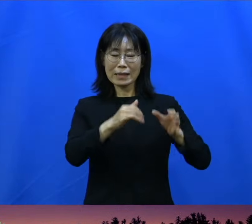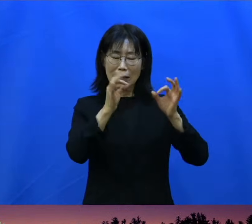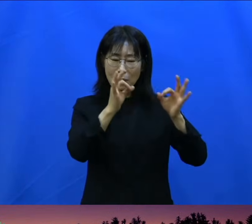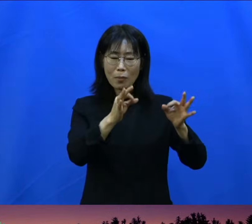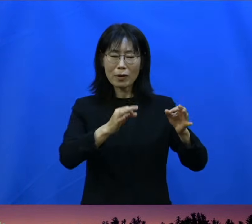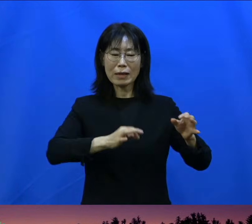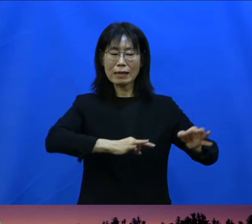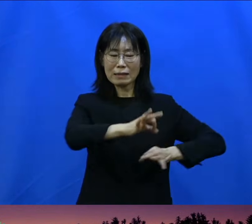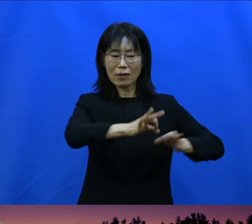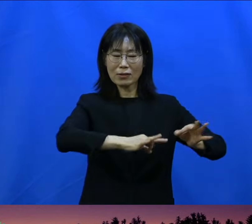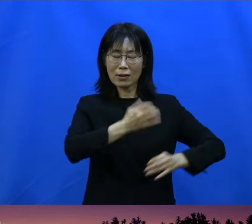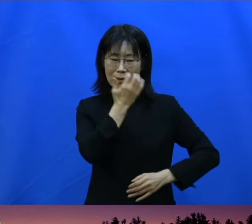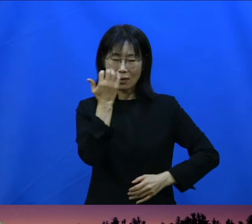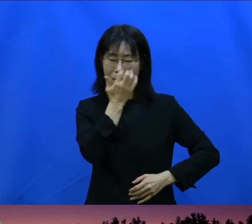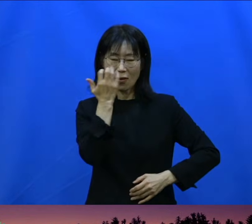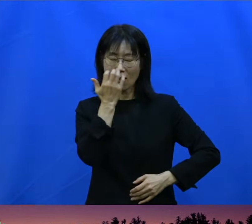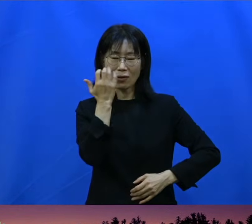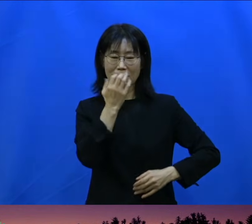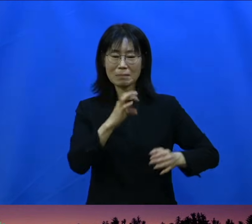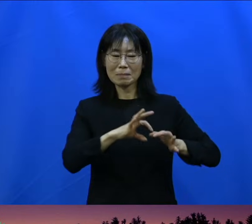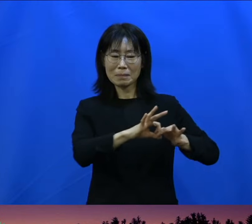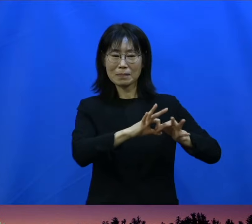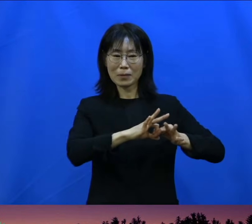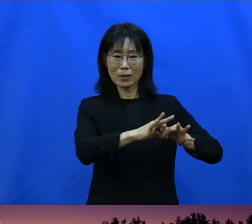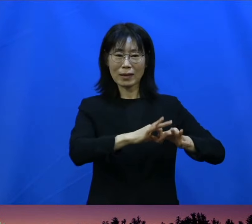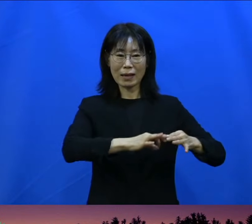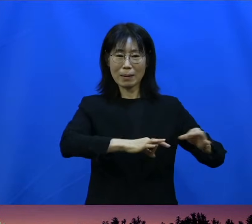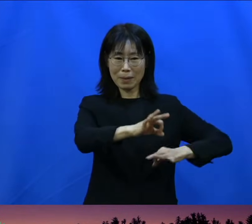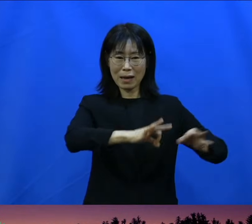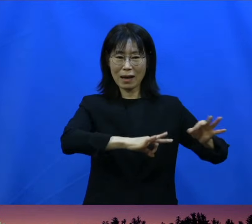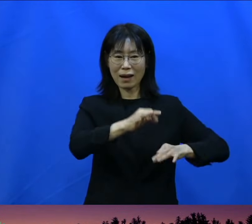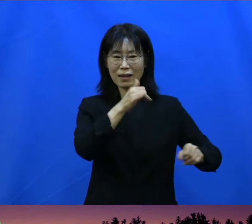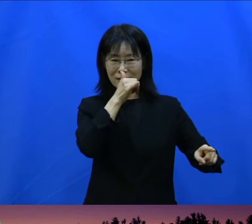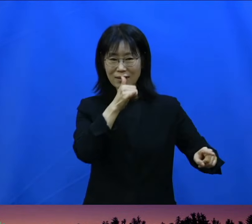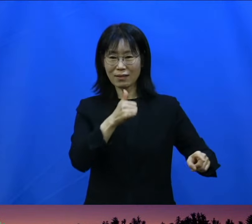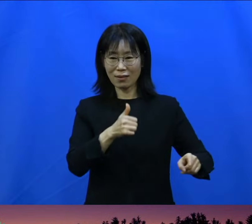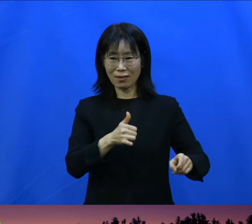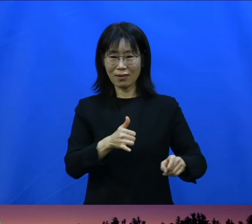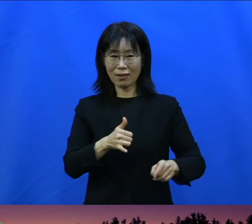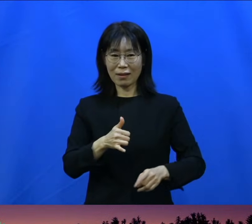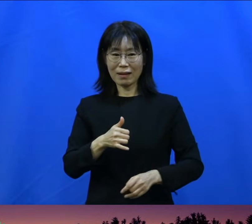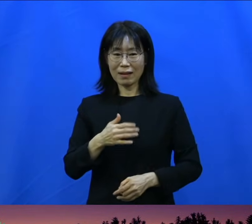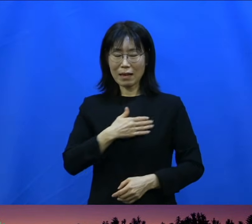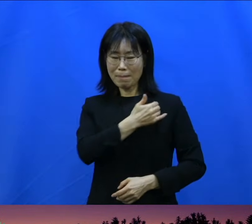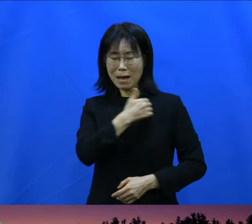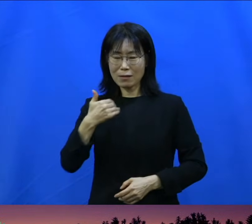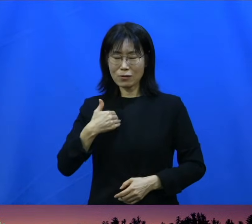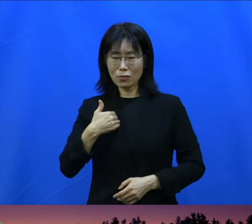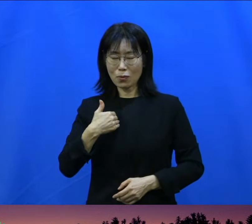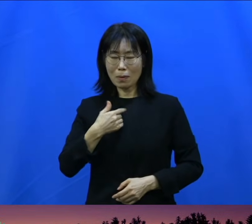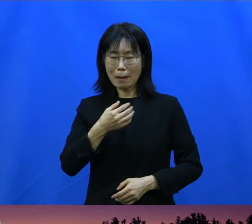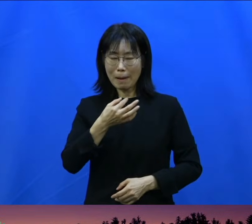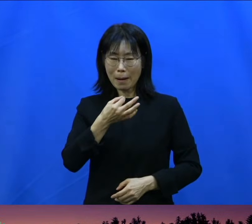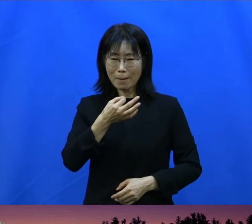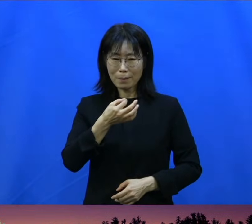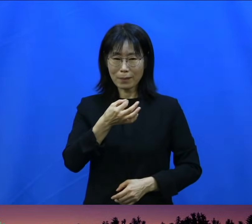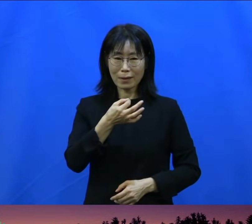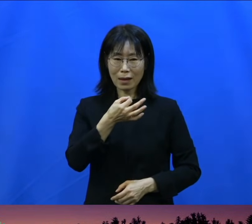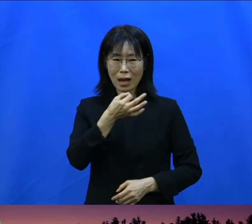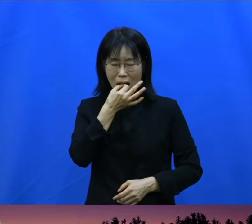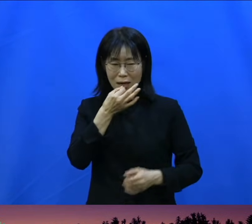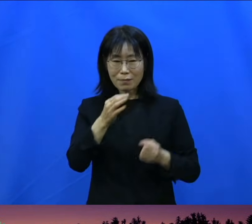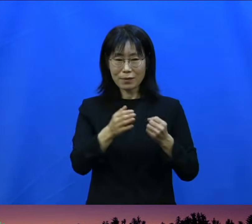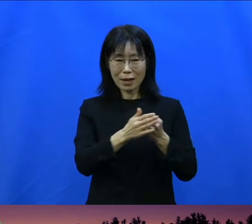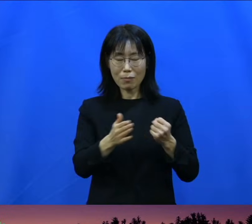이거를 성적인 자기 만족의 도구로 소유하고 그걸 포르노그래피를 만들고,